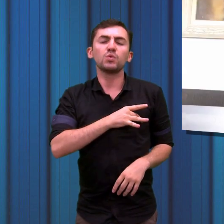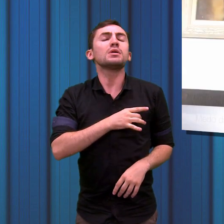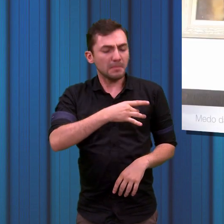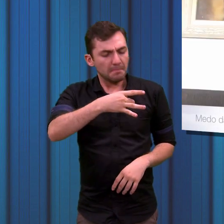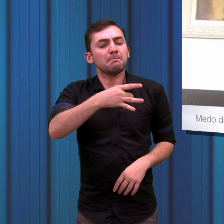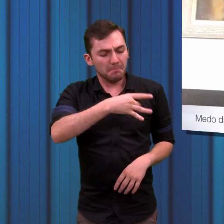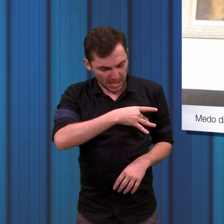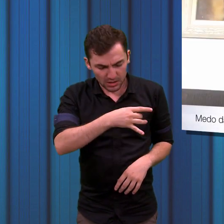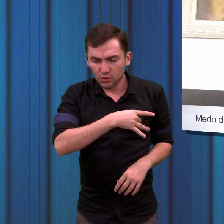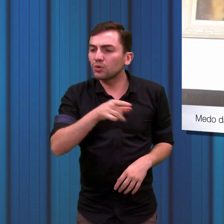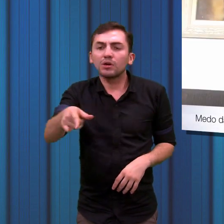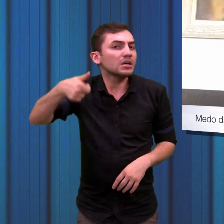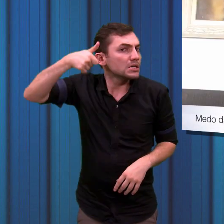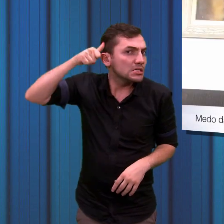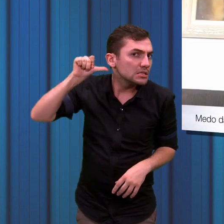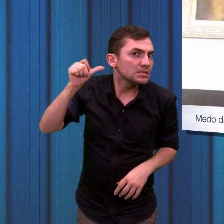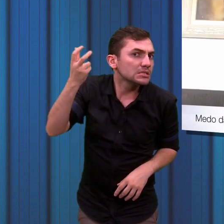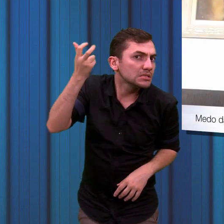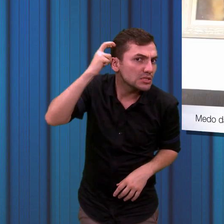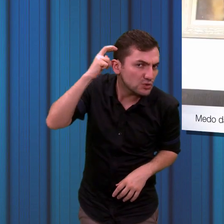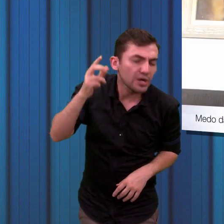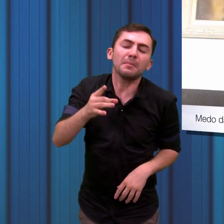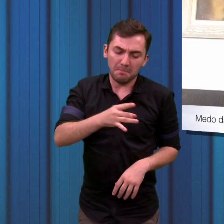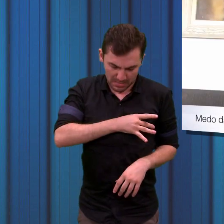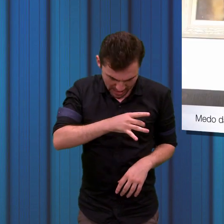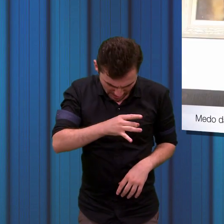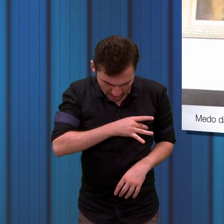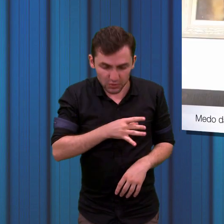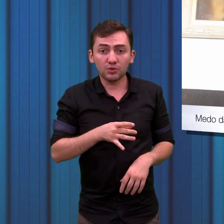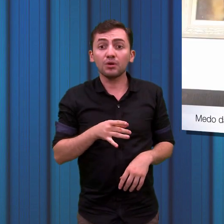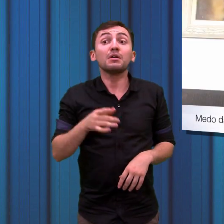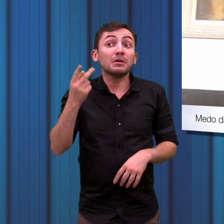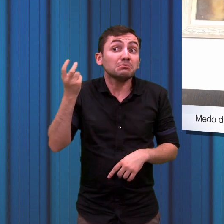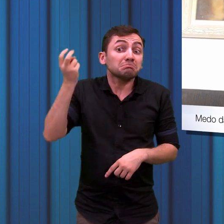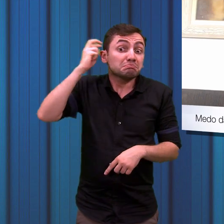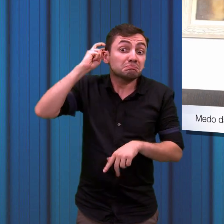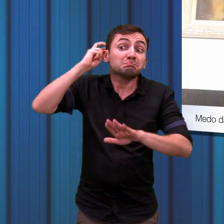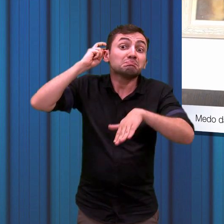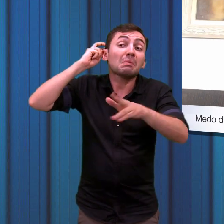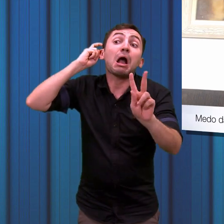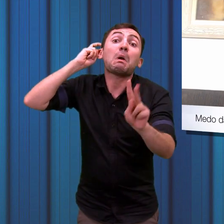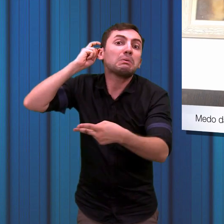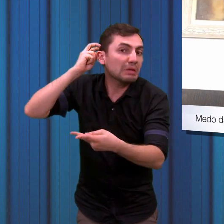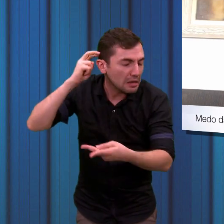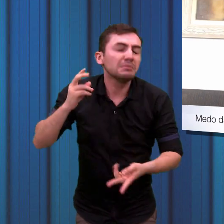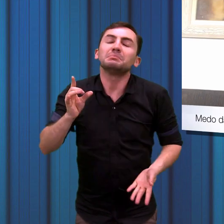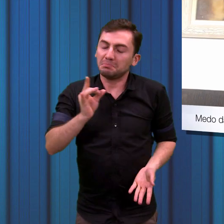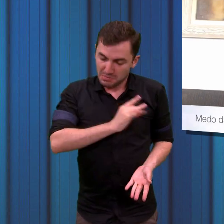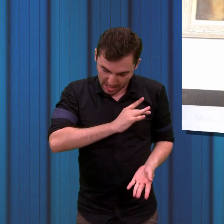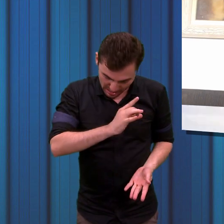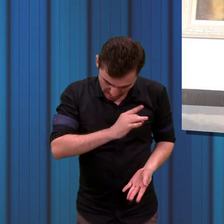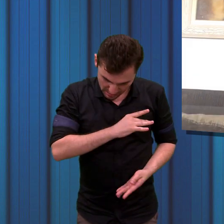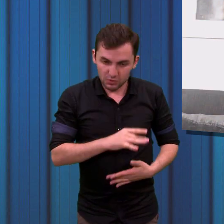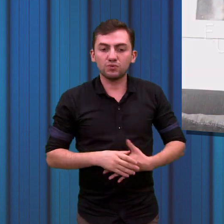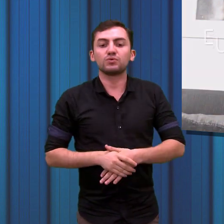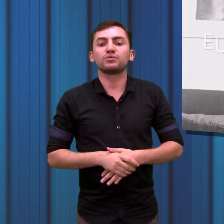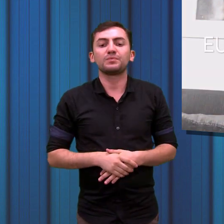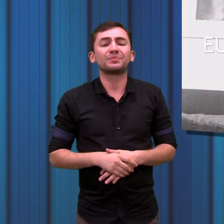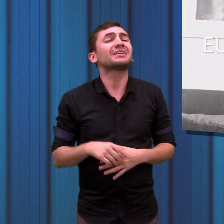palavra. Medo da cirurgia, medo do que poderia acontecer com o